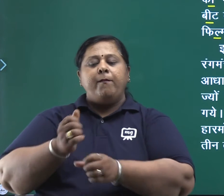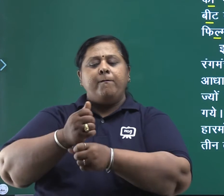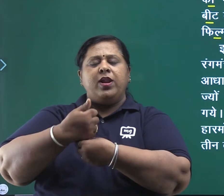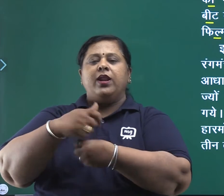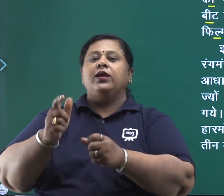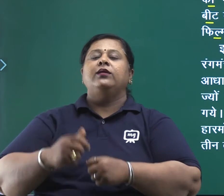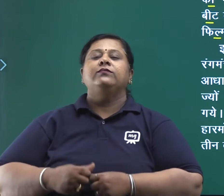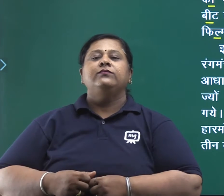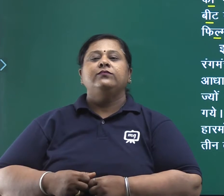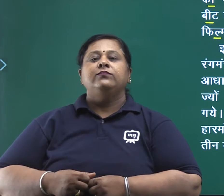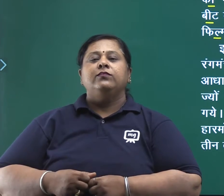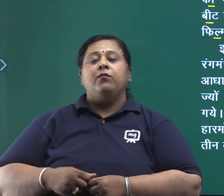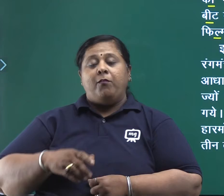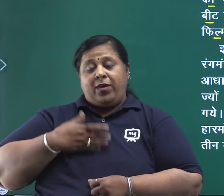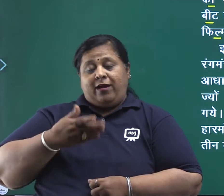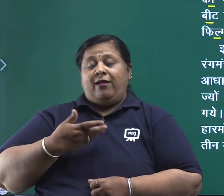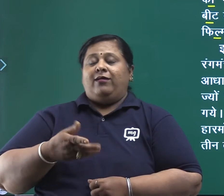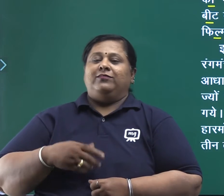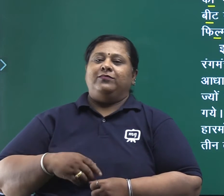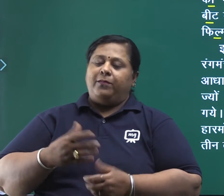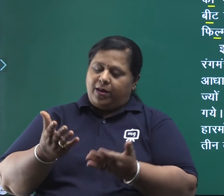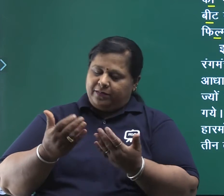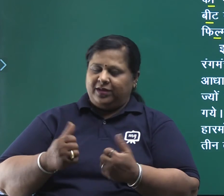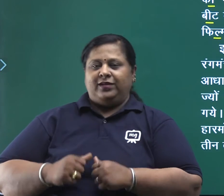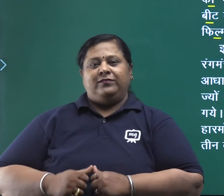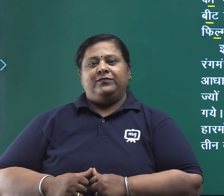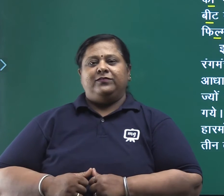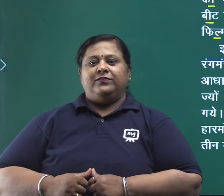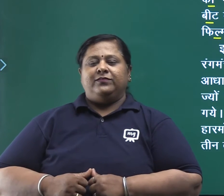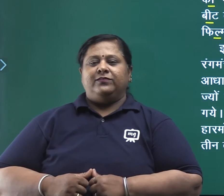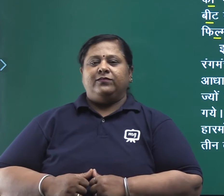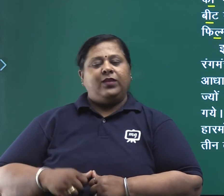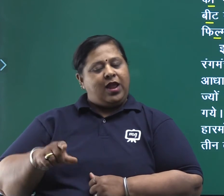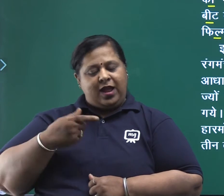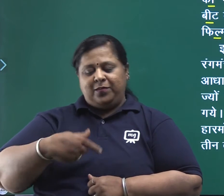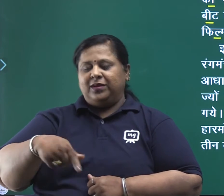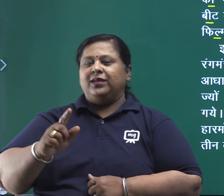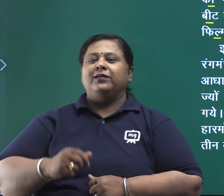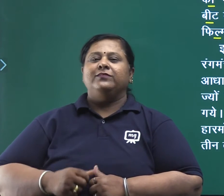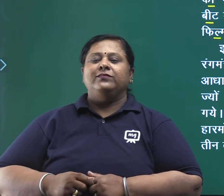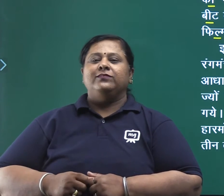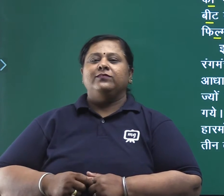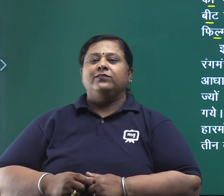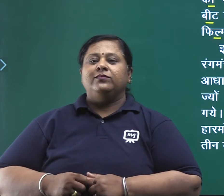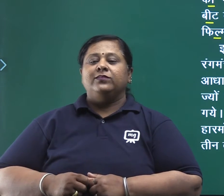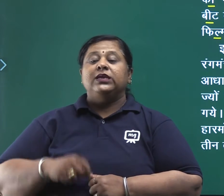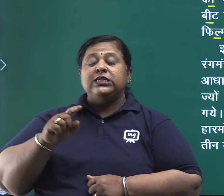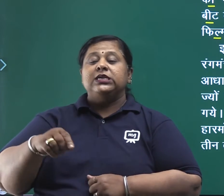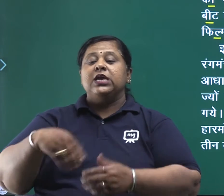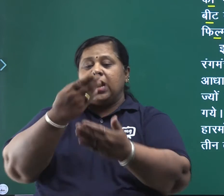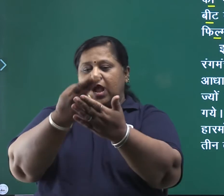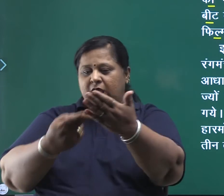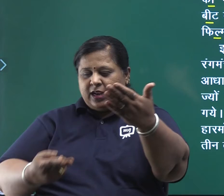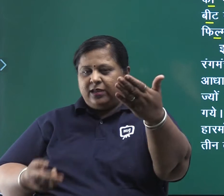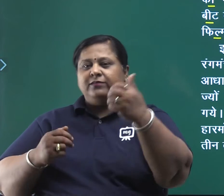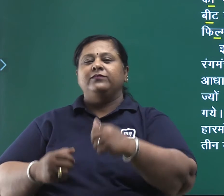बनाने की प्रेरणा प्राप्त करी। आगे बढ़ते हैं। इसकी पटकथा